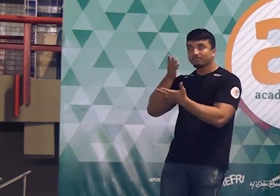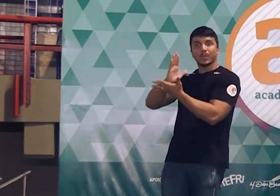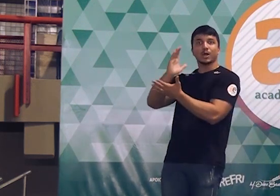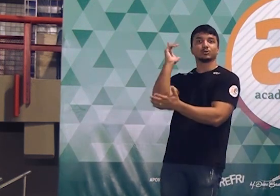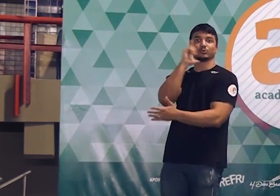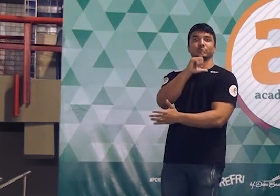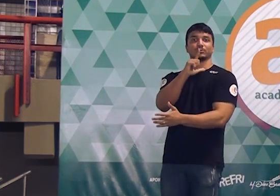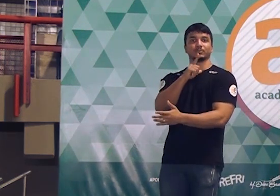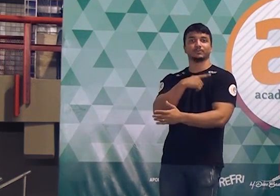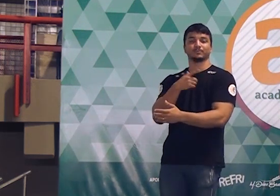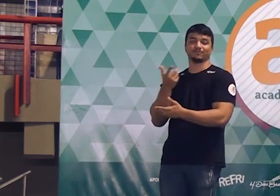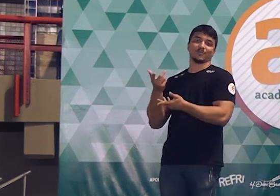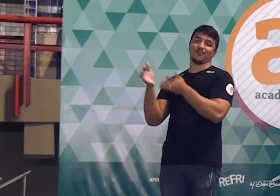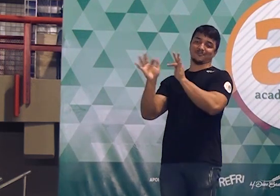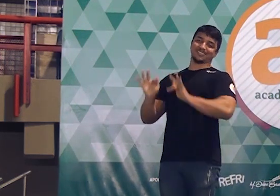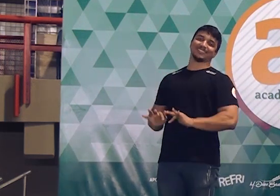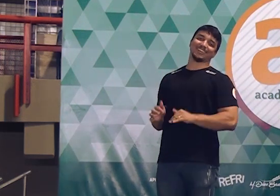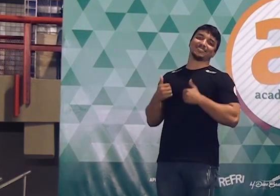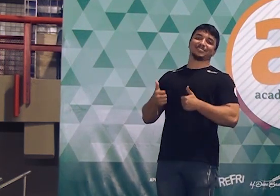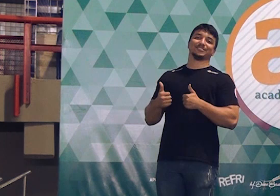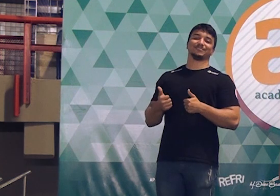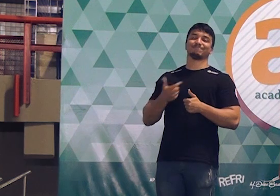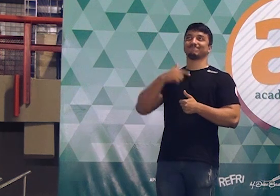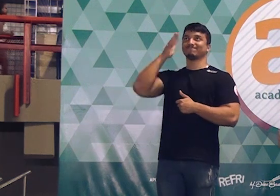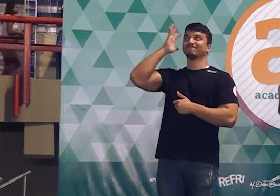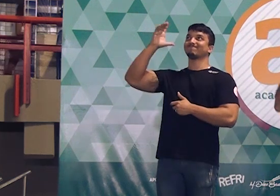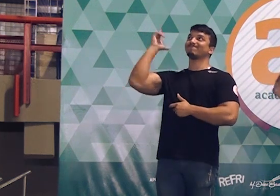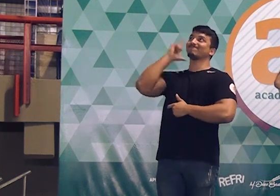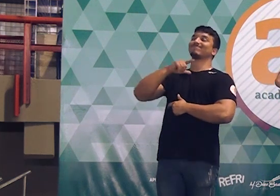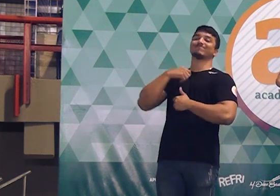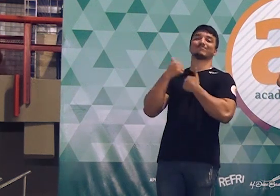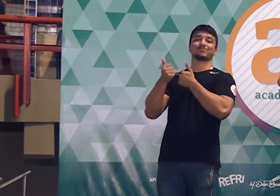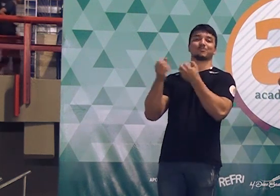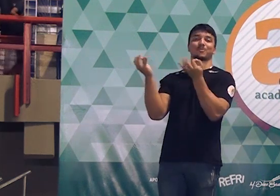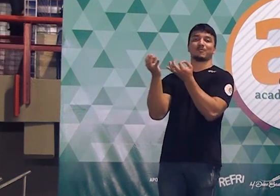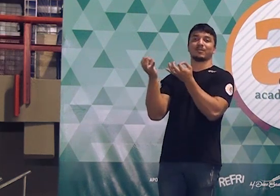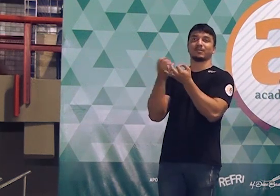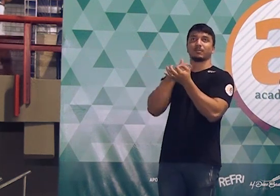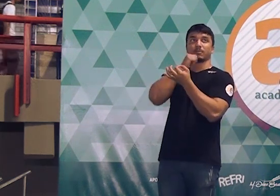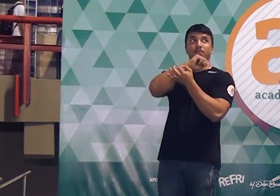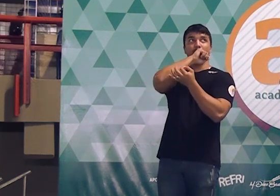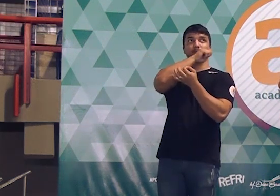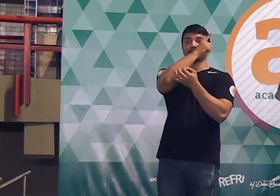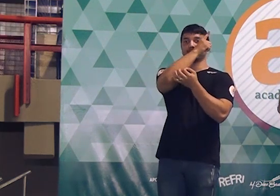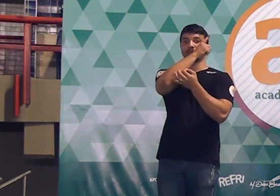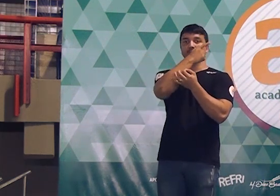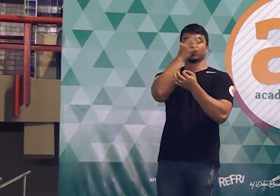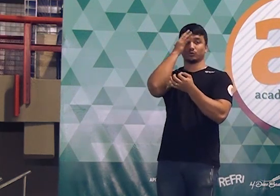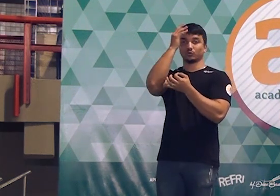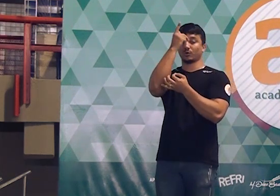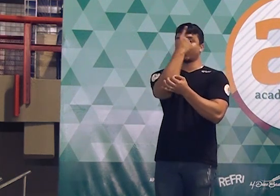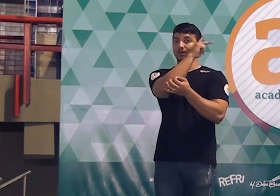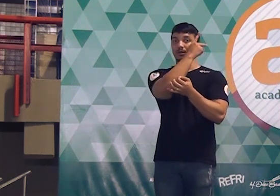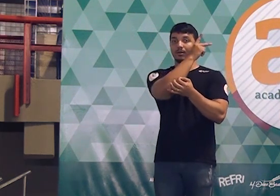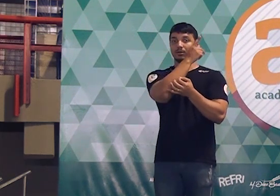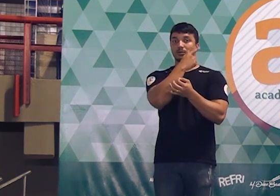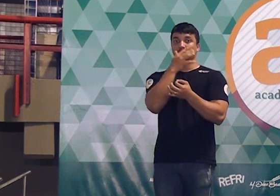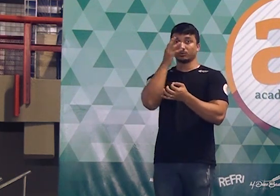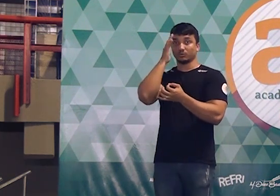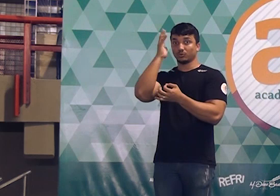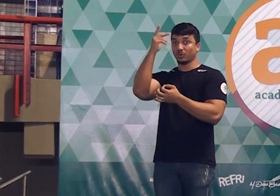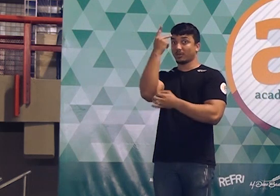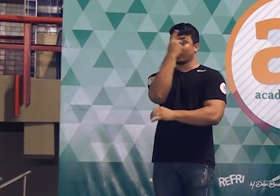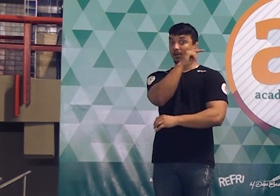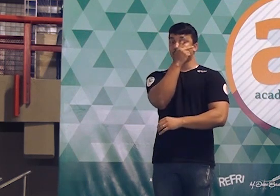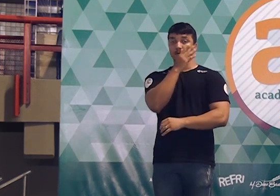Passou. Tô feliz. Sonho realizado, ó. Sonho da minha mãe. Ela só não avisou que era o sonho